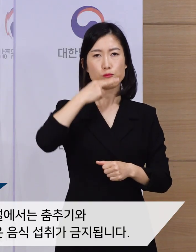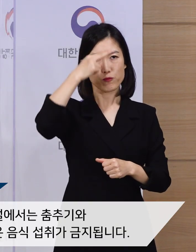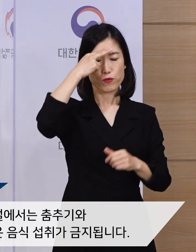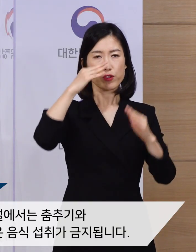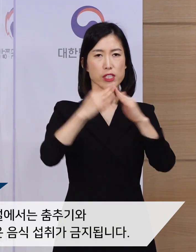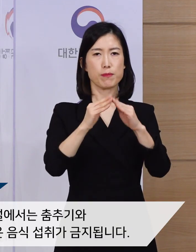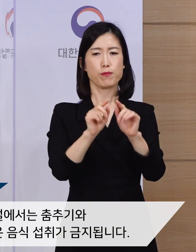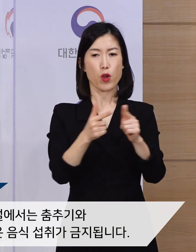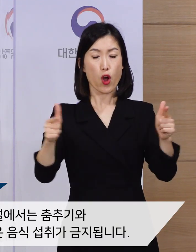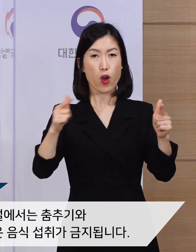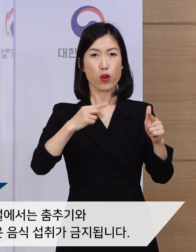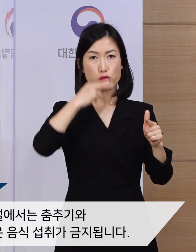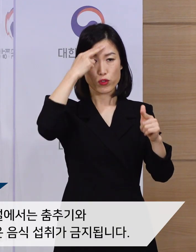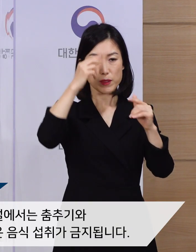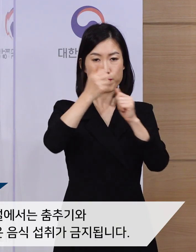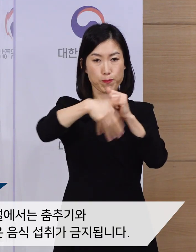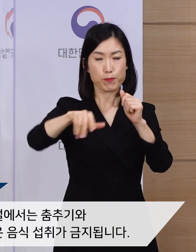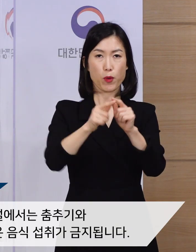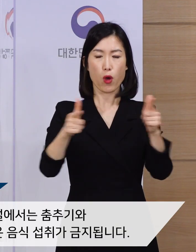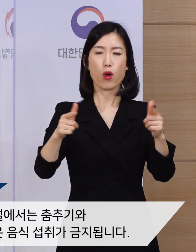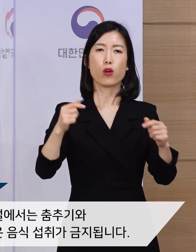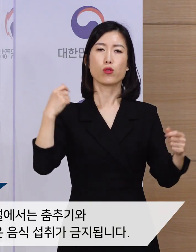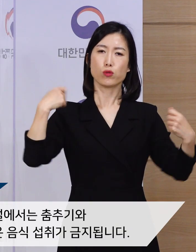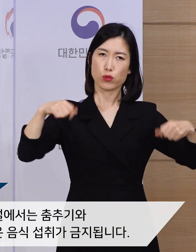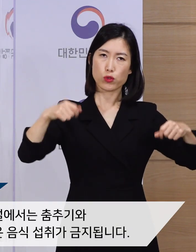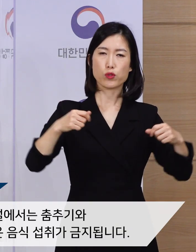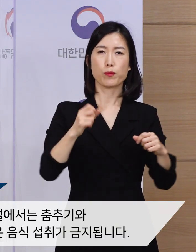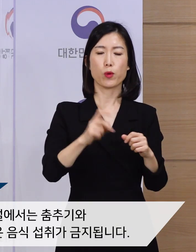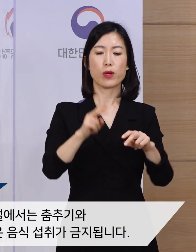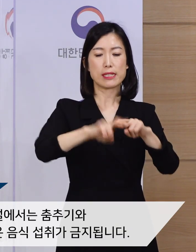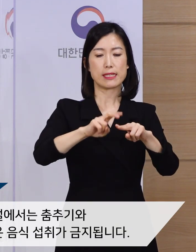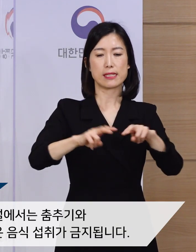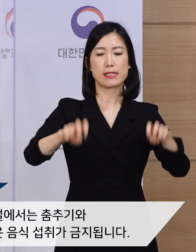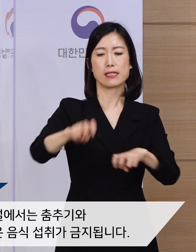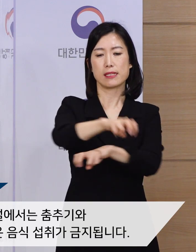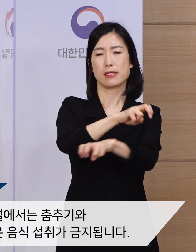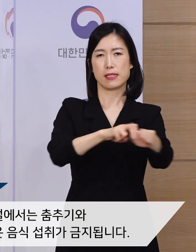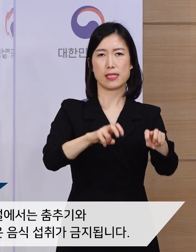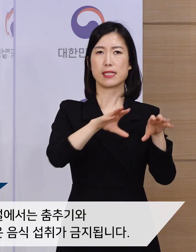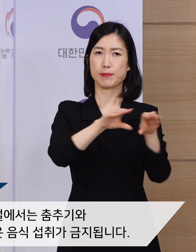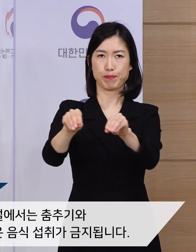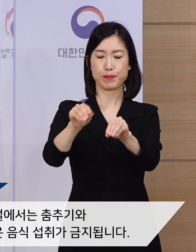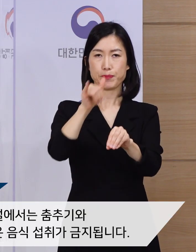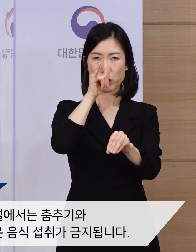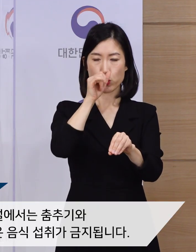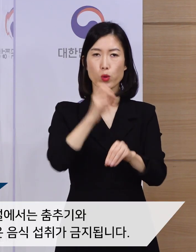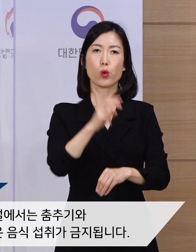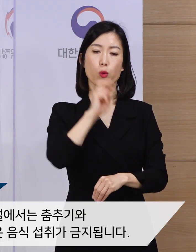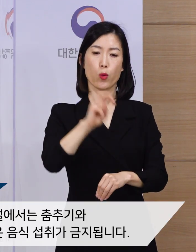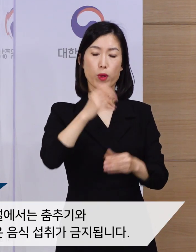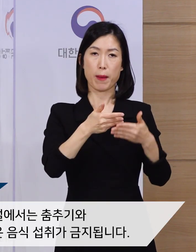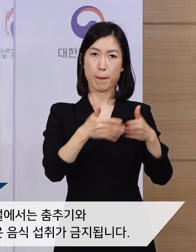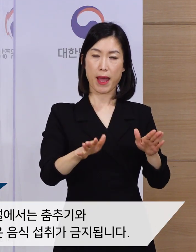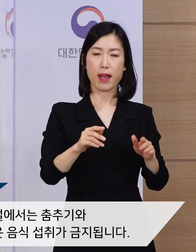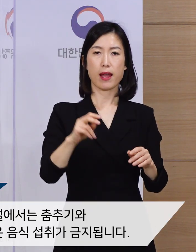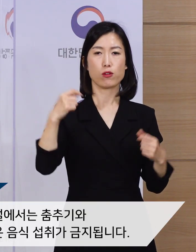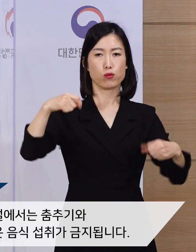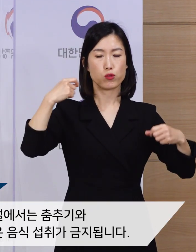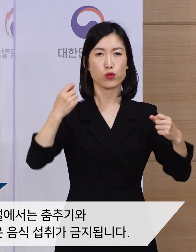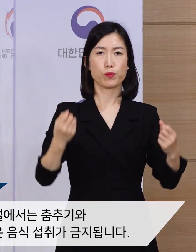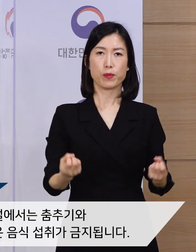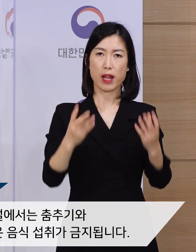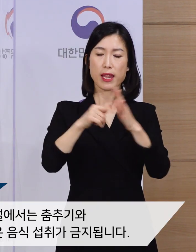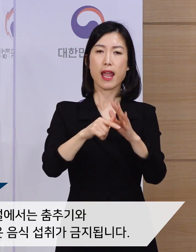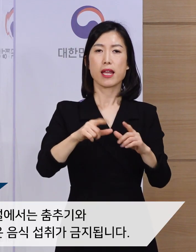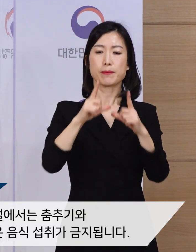등 유흥시설에서는 춤추기와 좌석간 이동이 금지되며 노래 연습장과 공연장은